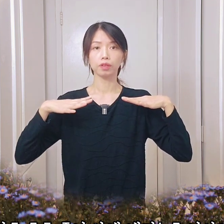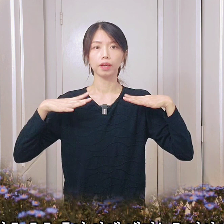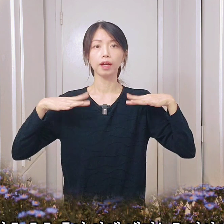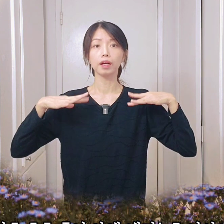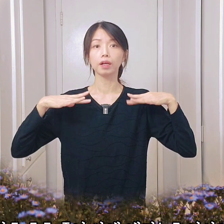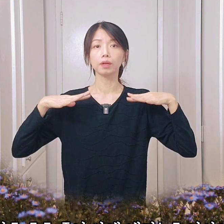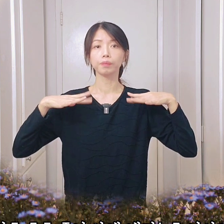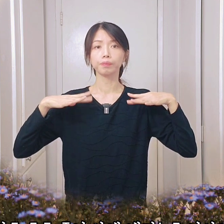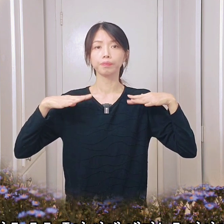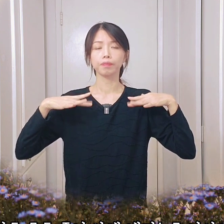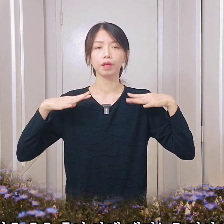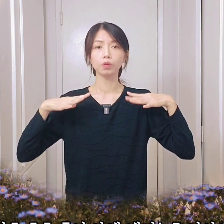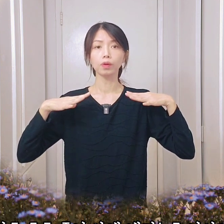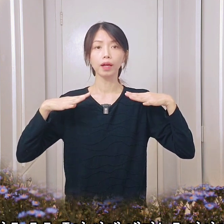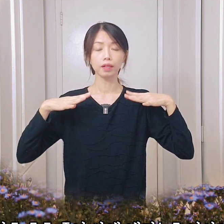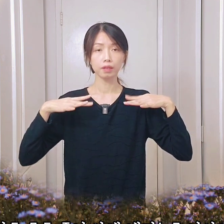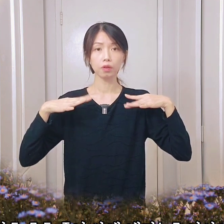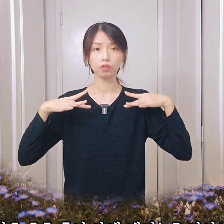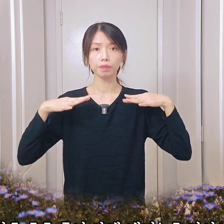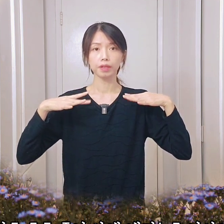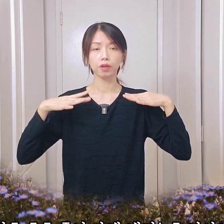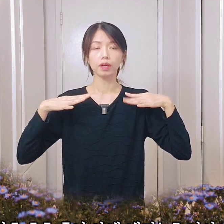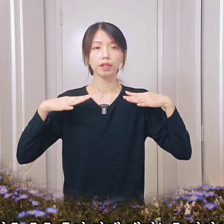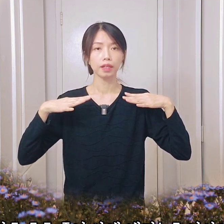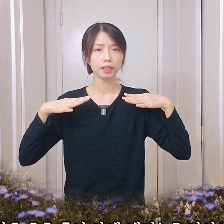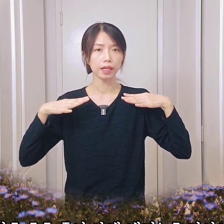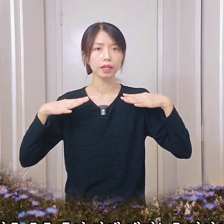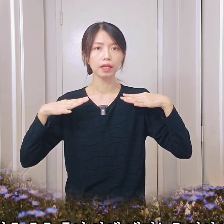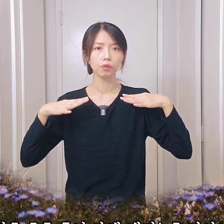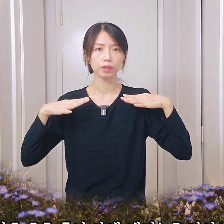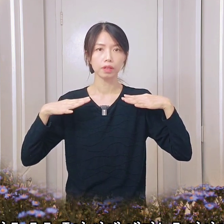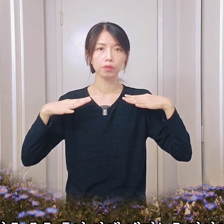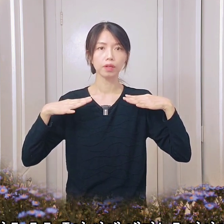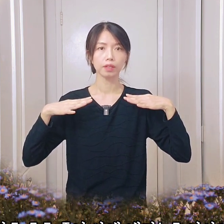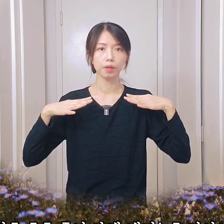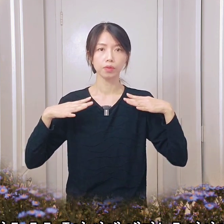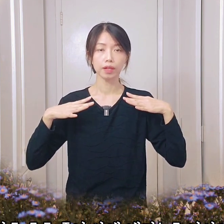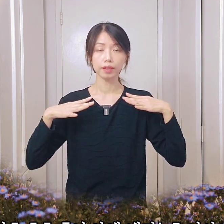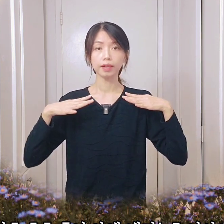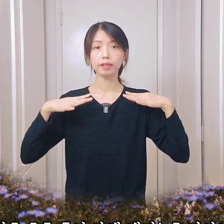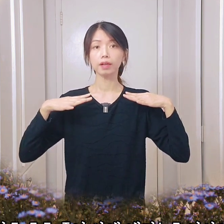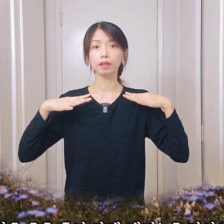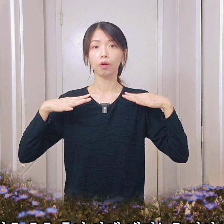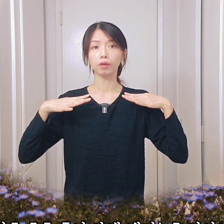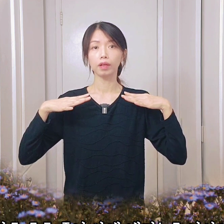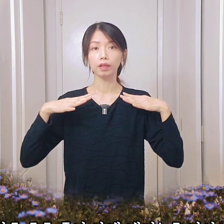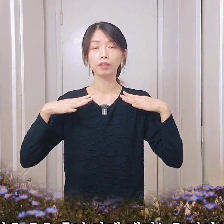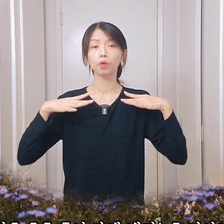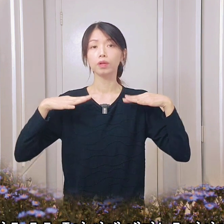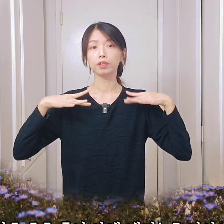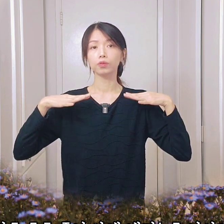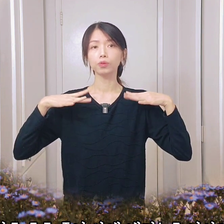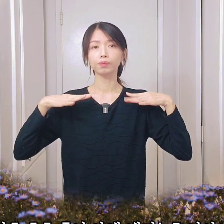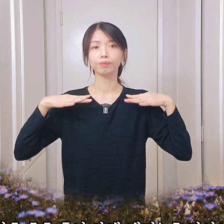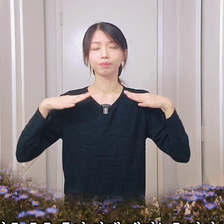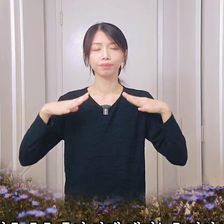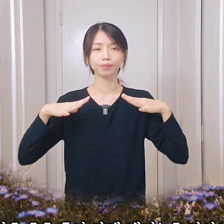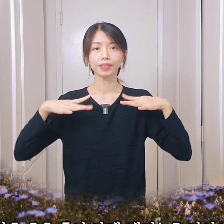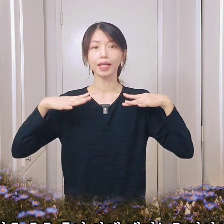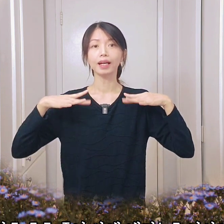상태로 주셨다가 손가락을 흔들어 주시면 돼요. 이때 자랑이라고 하는 데의 수어이기 때문에 살짝 어깨를 들어